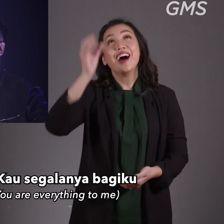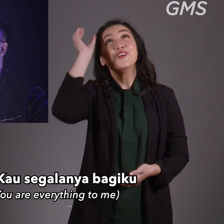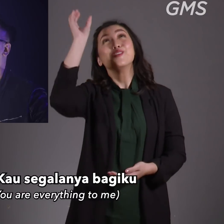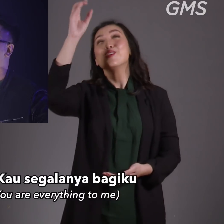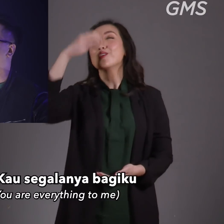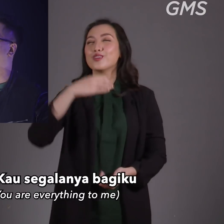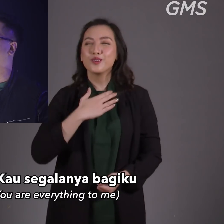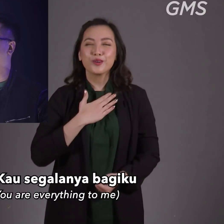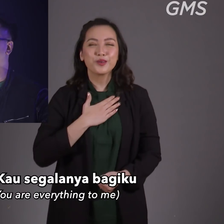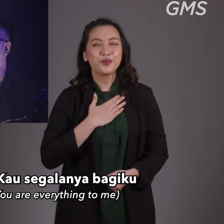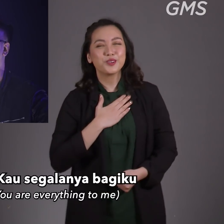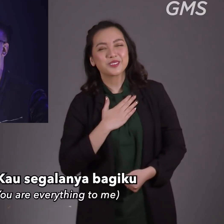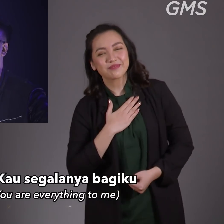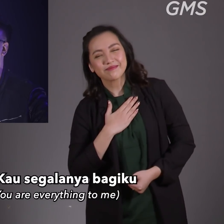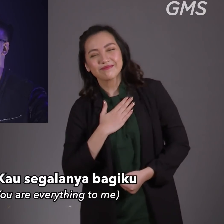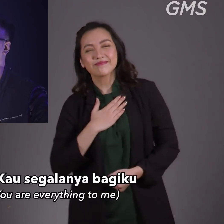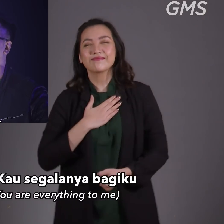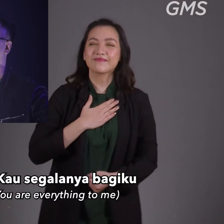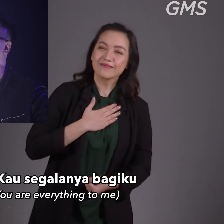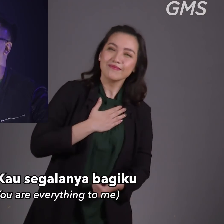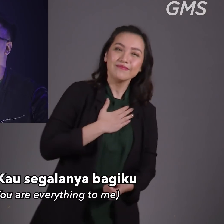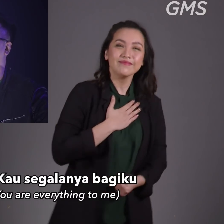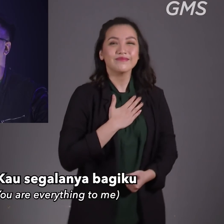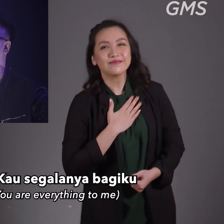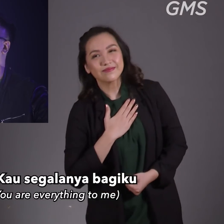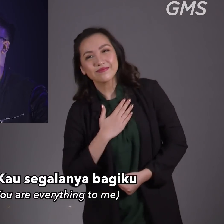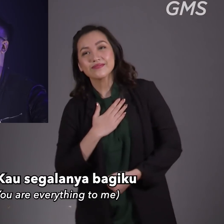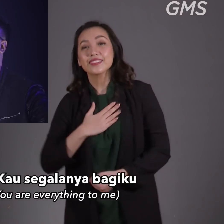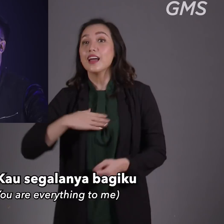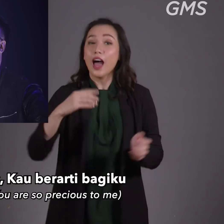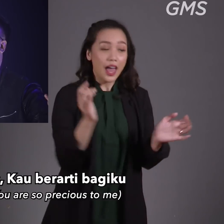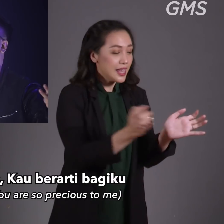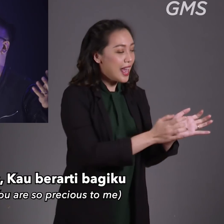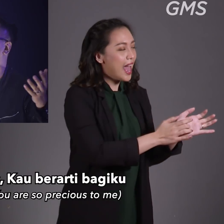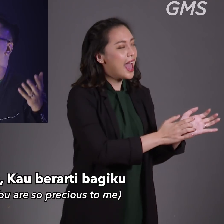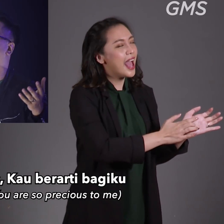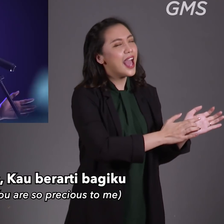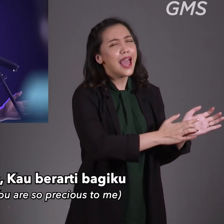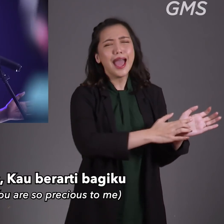segalanya bagimu. Yesus, Yesus Tuhan,